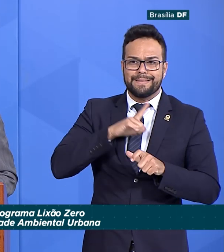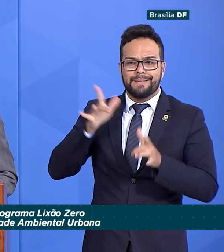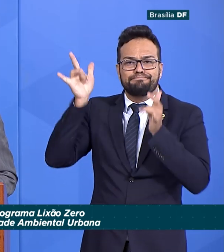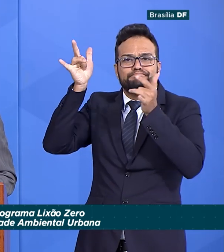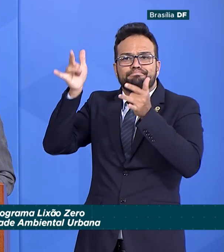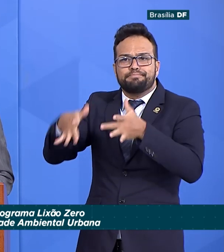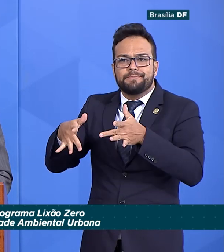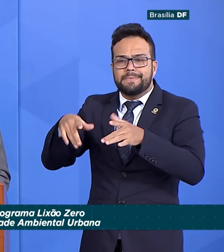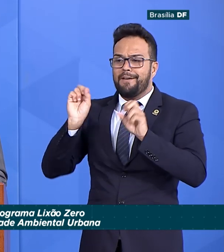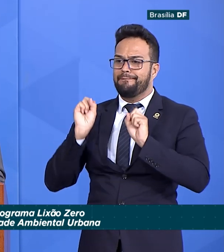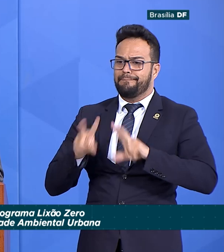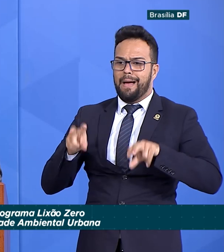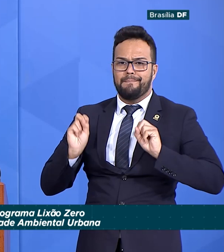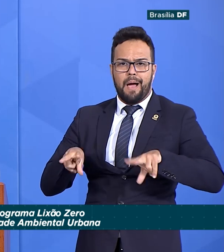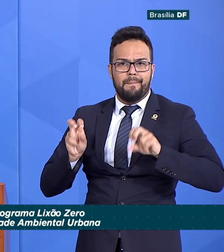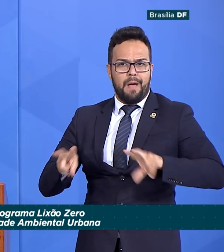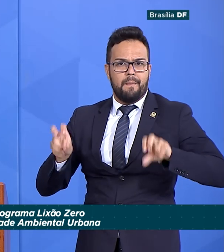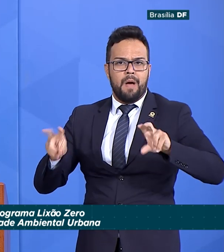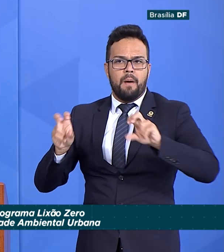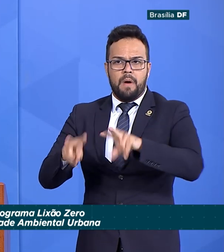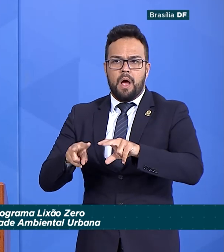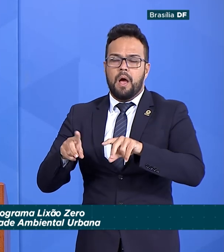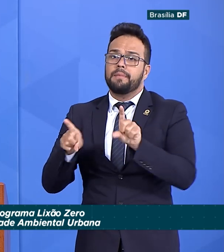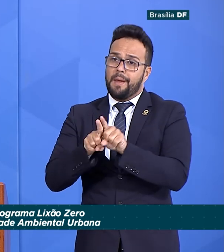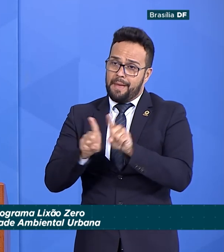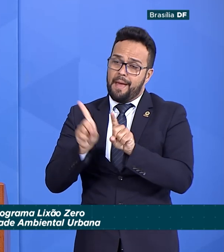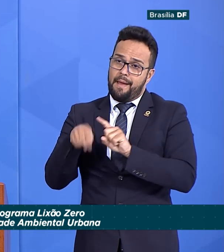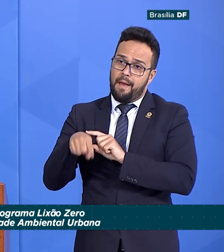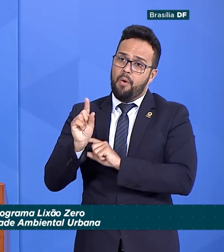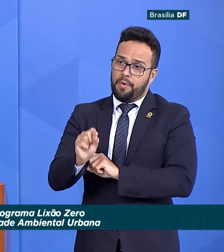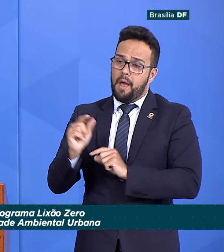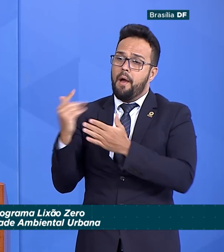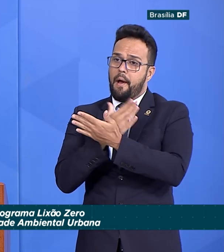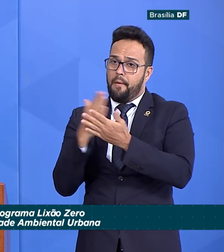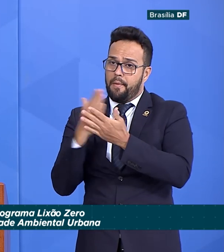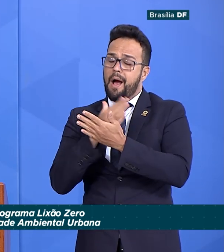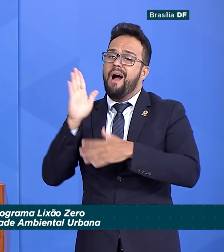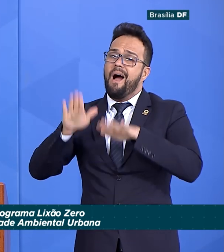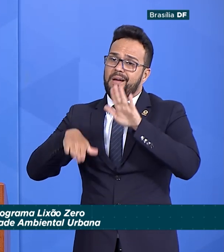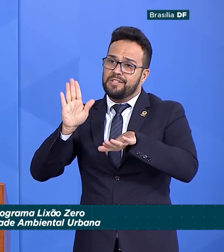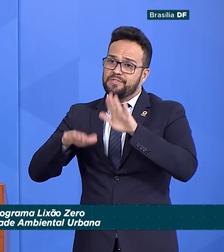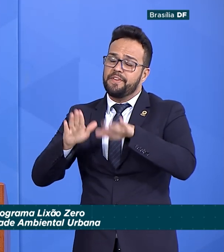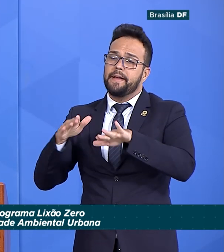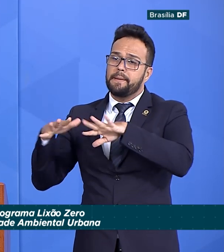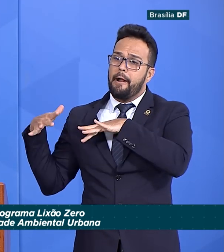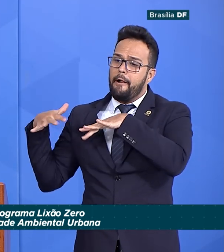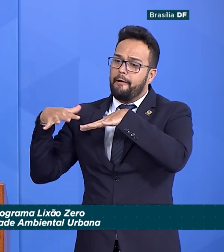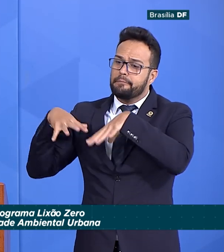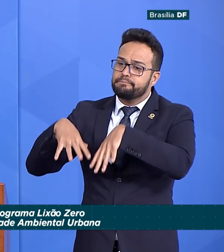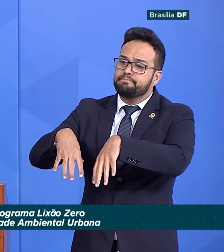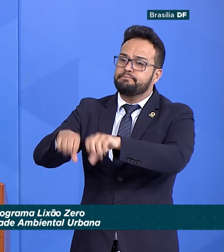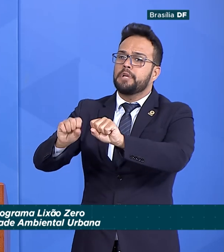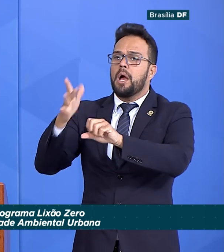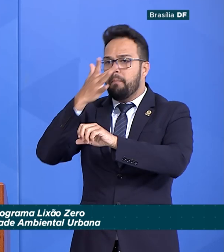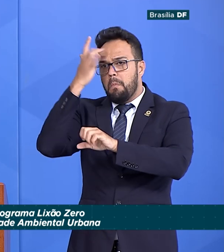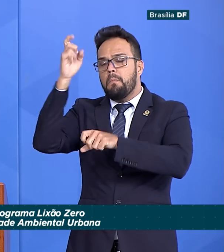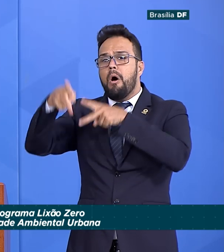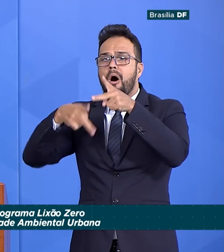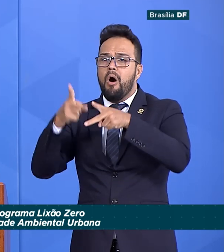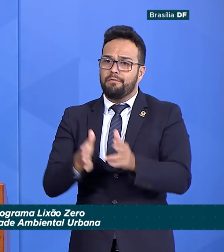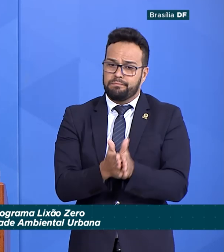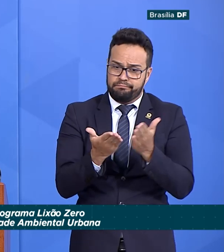que não devidamente recuperadas acaba sendo objeto de invasões e muitas vezes, infelizmente, de moradias de população de